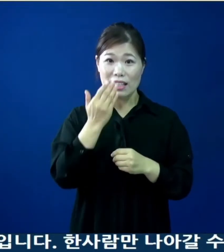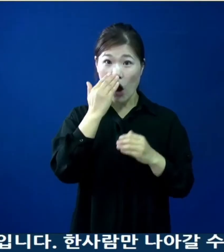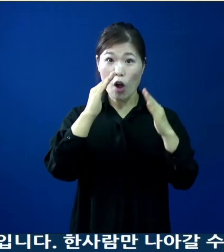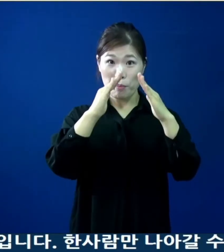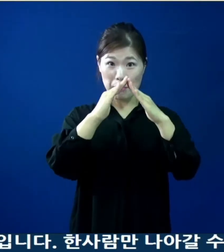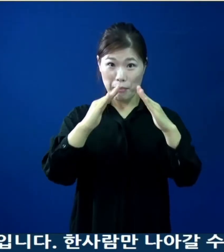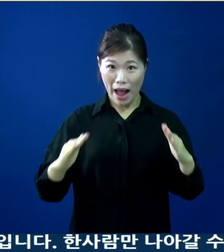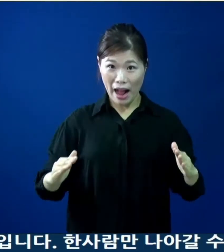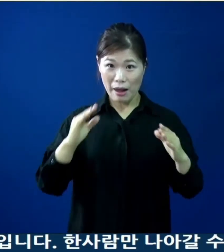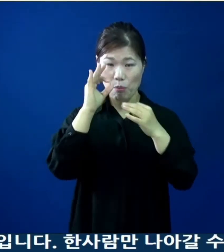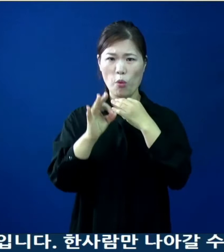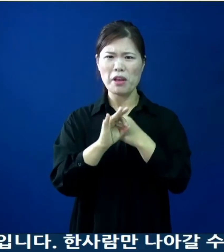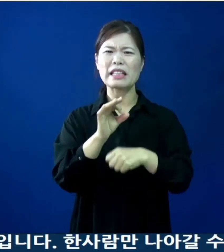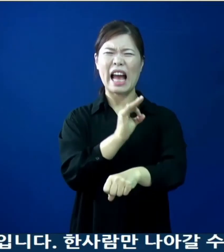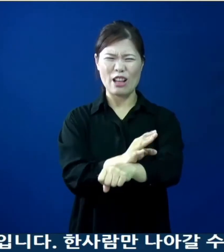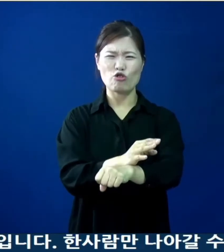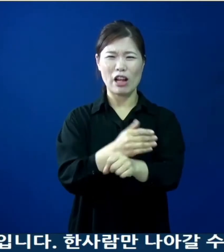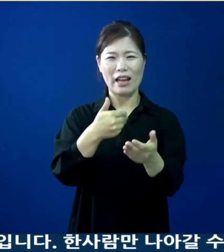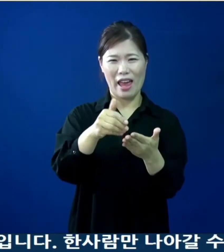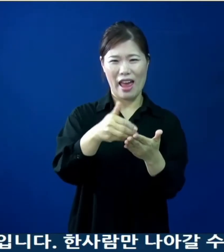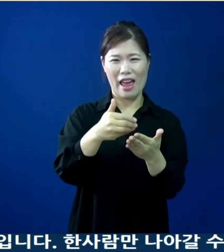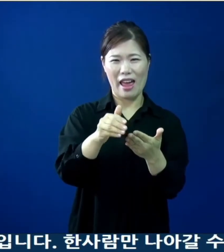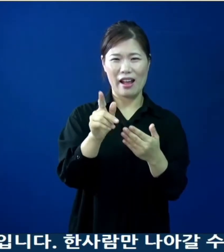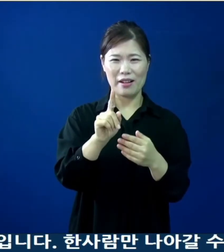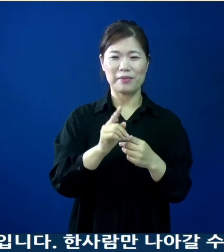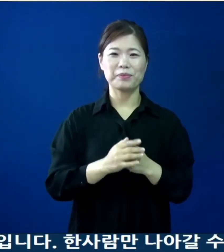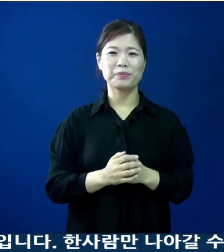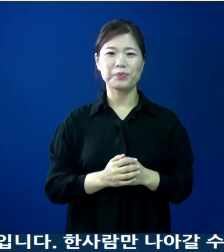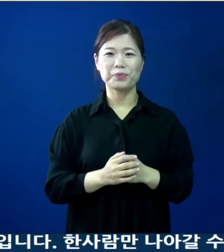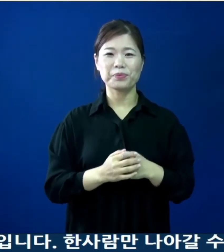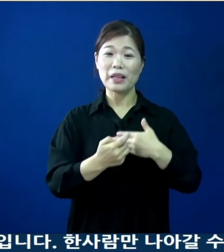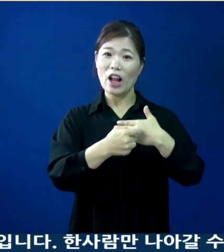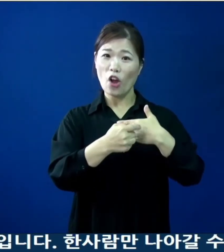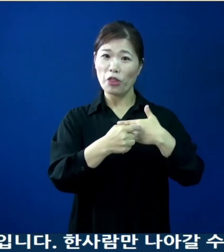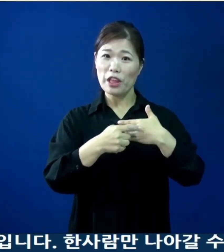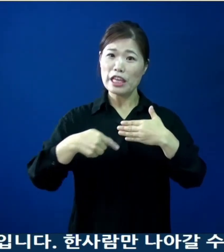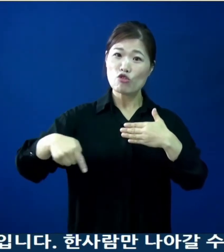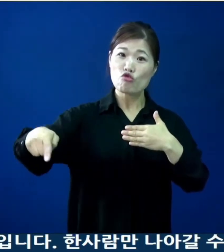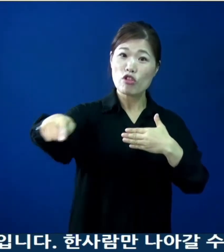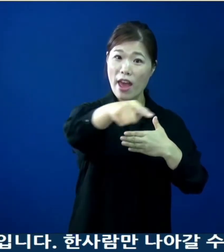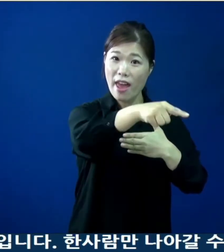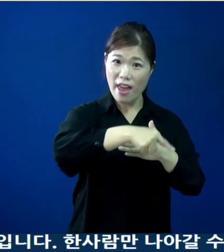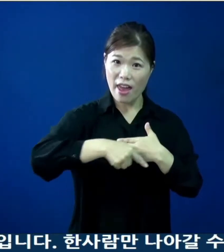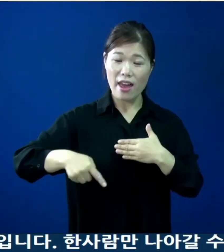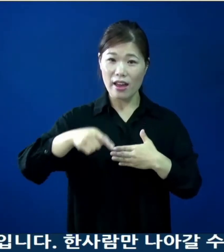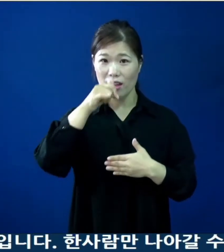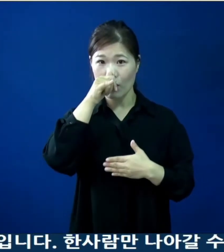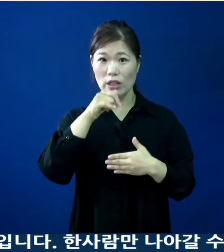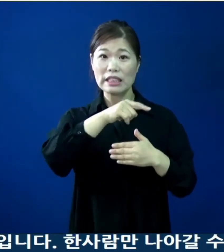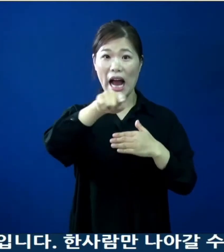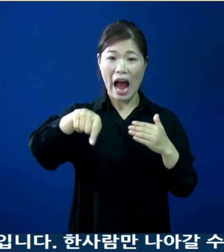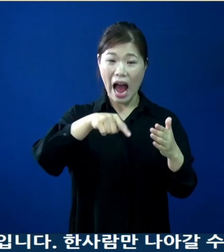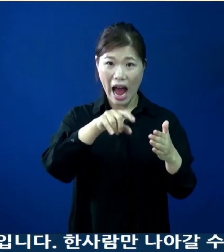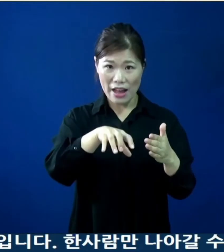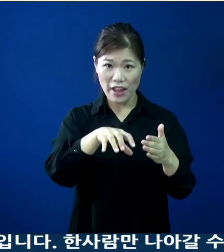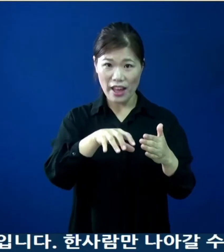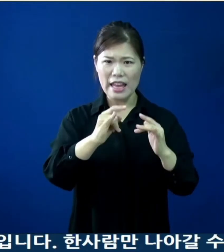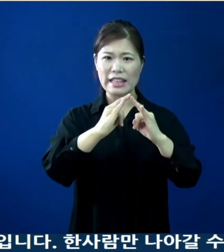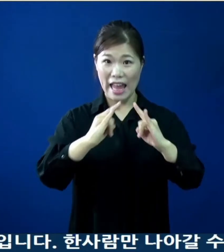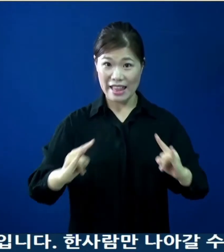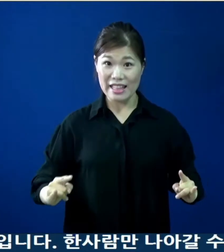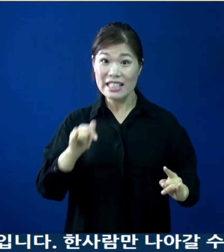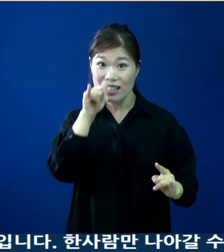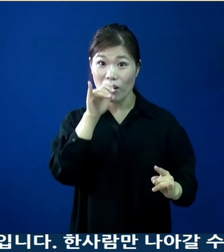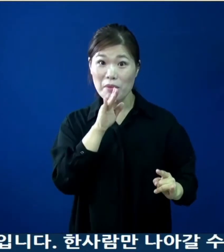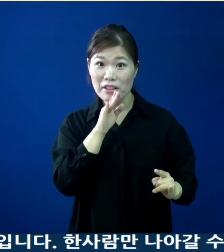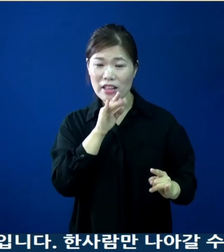성막 단순한 그림으로 그려본 겁니다. 이제 겉 둘레가 쳐져 있고요. 그 안에 보면 텐트 같은 게 있죠.